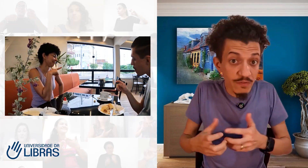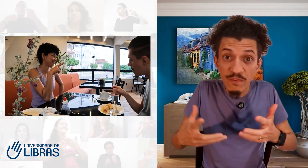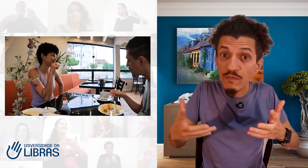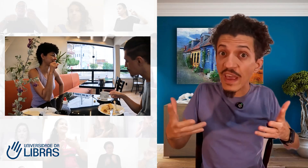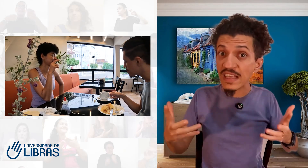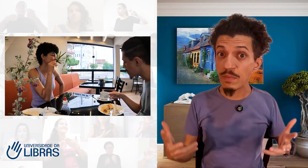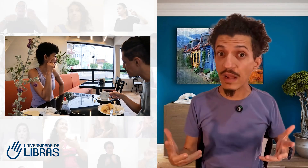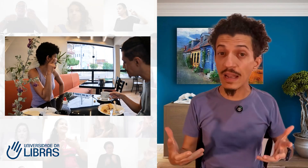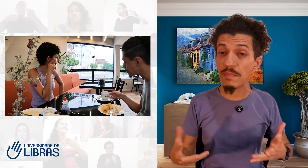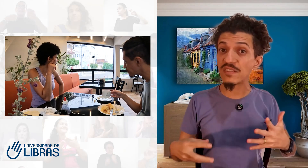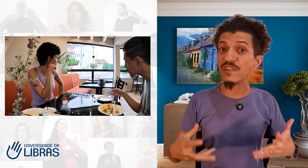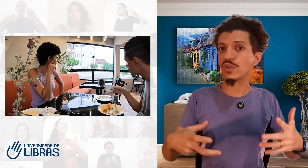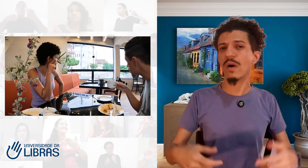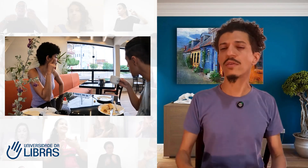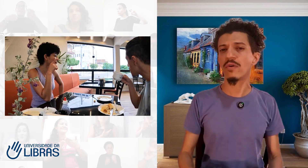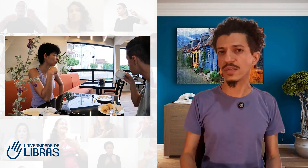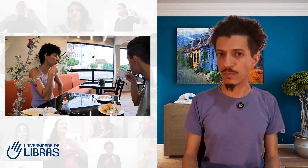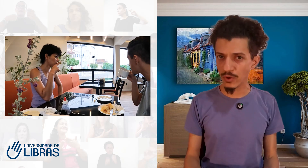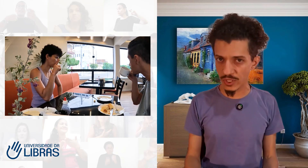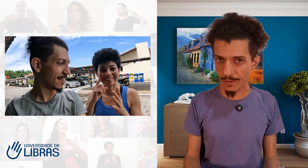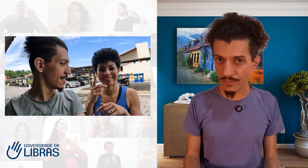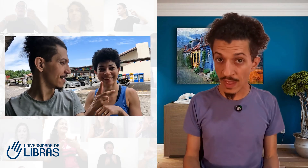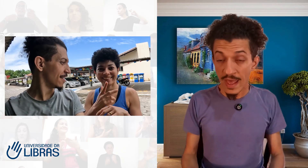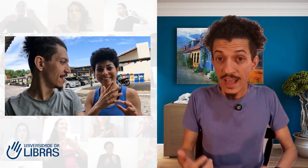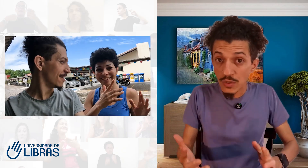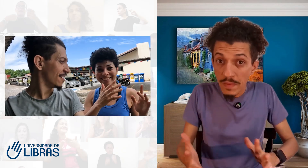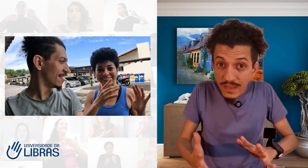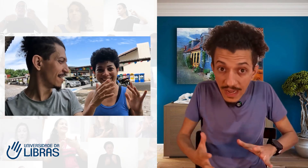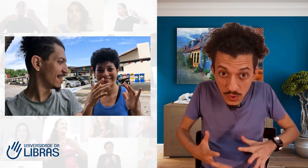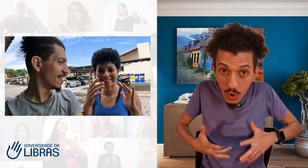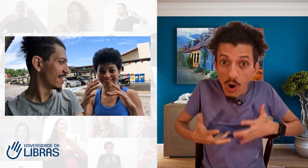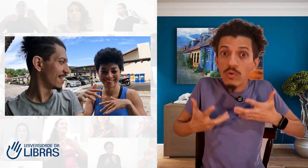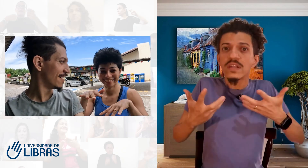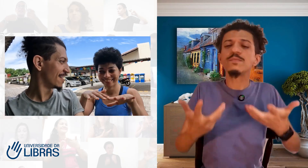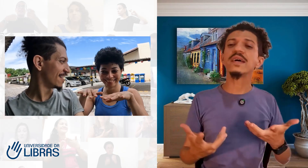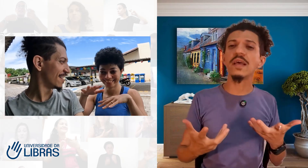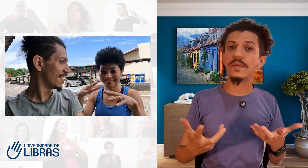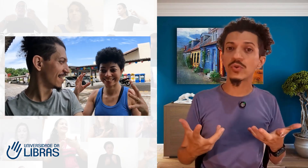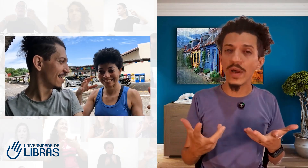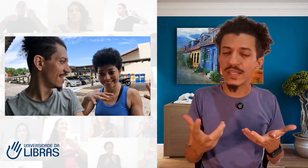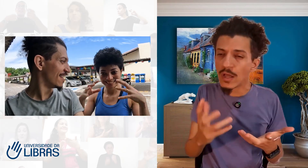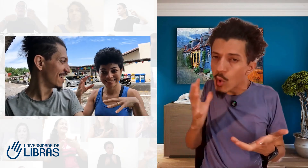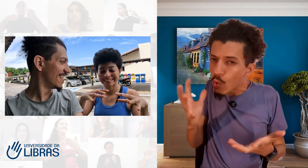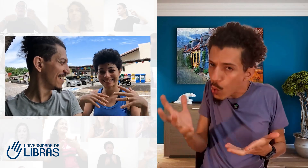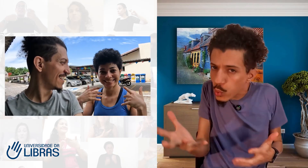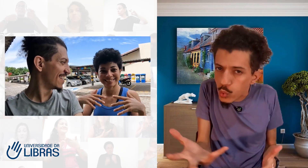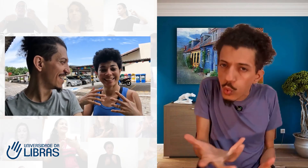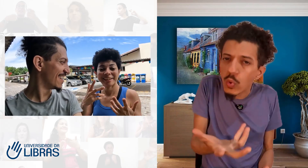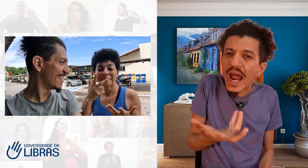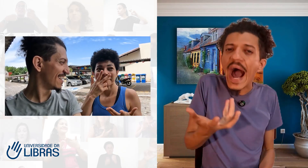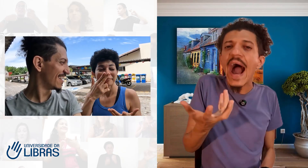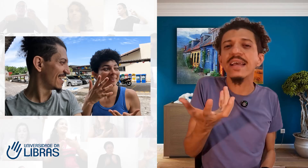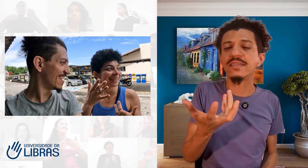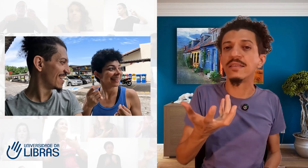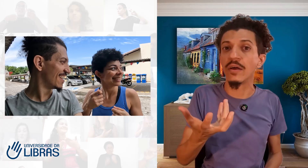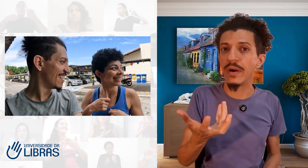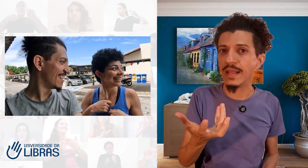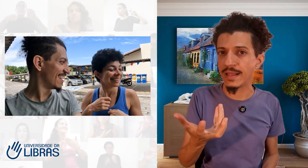e respiro a Libras 24 horas por dia. Isso me traz outras percepções culturais que estão ali nesse